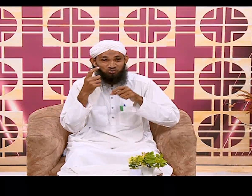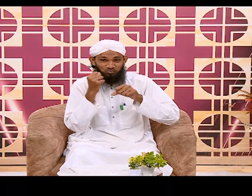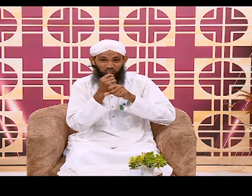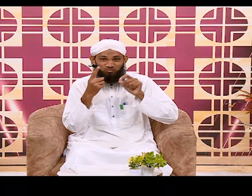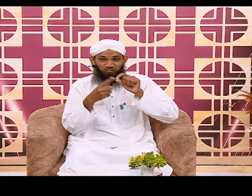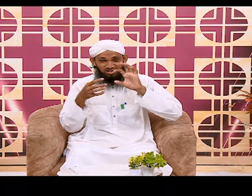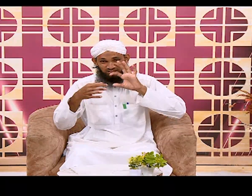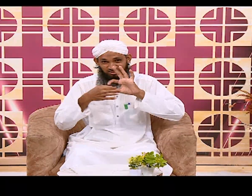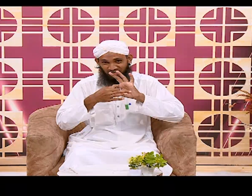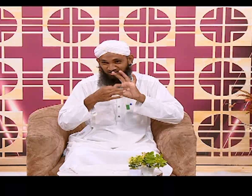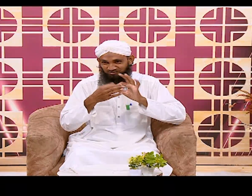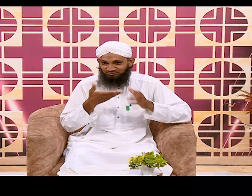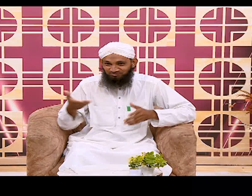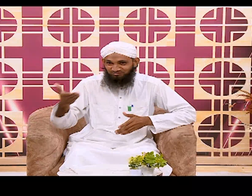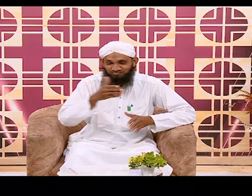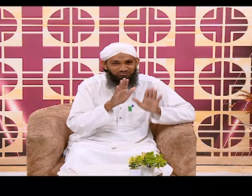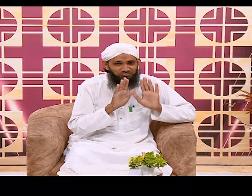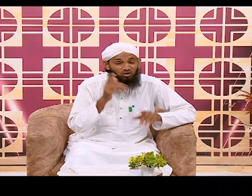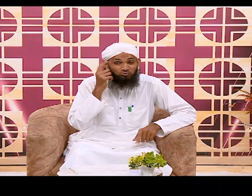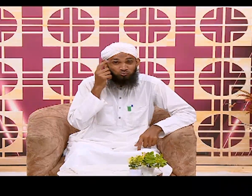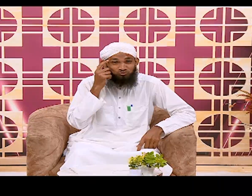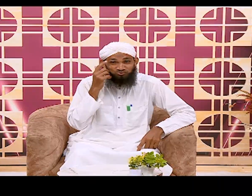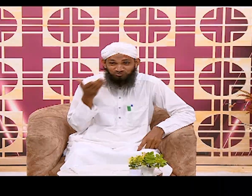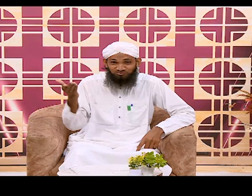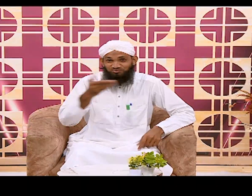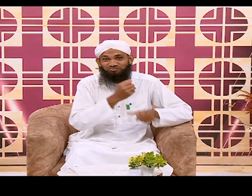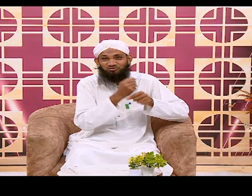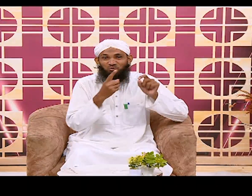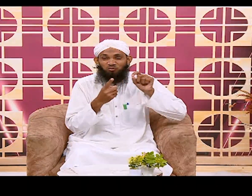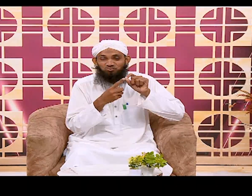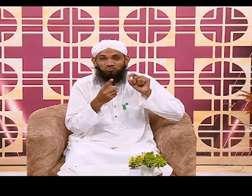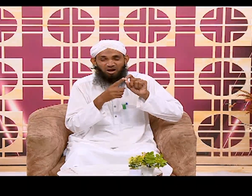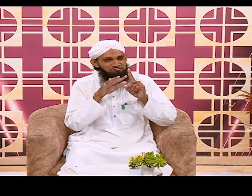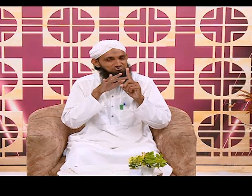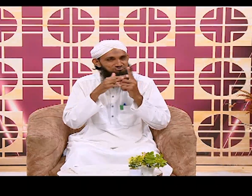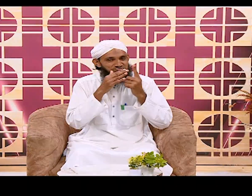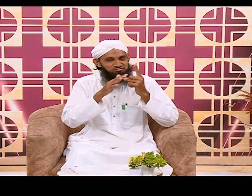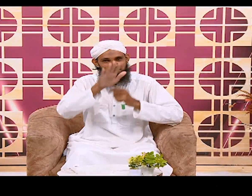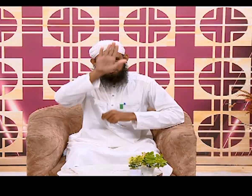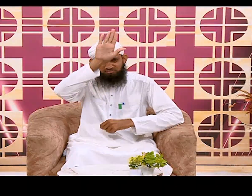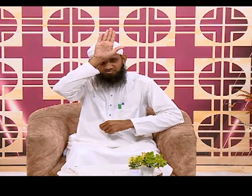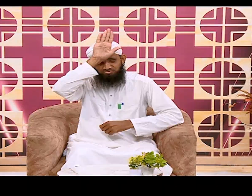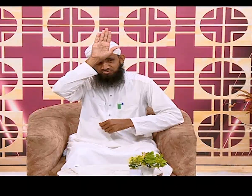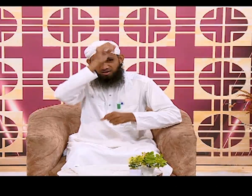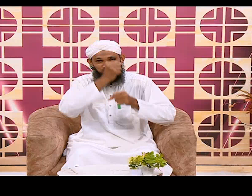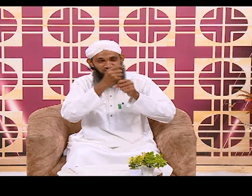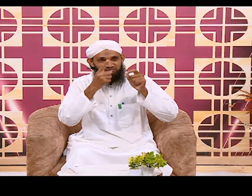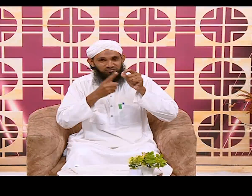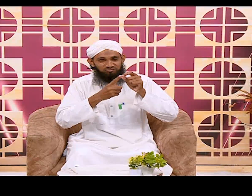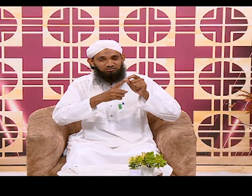کی محبت کا دم بھرنے والو، غور فرمائیے، جب ہمارے پیروں کے پیر حضور غوث پاک